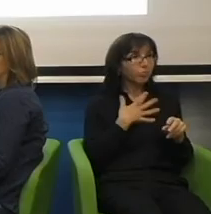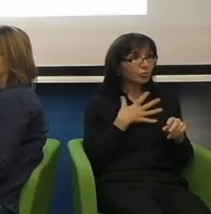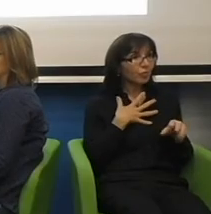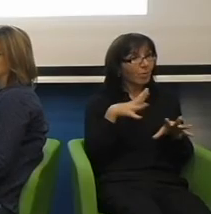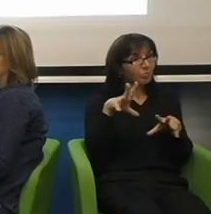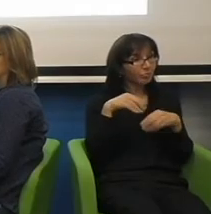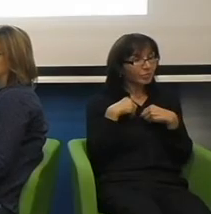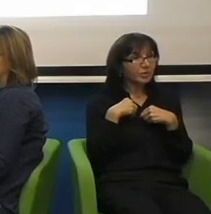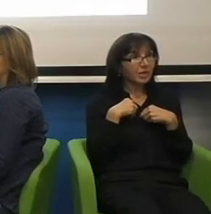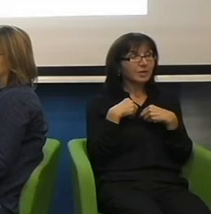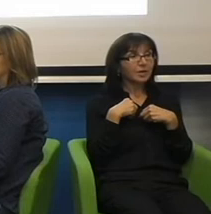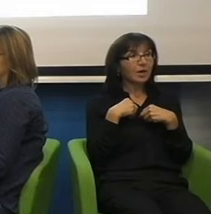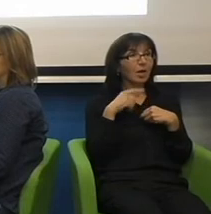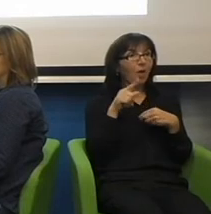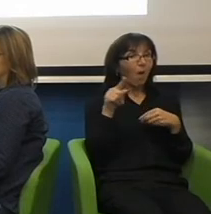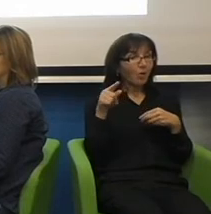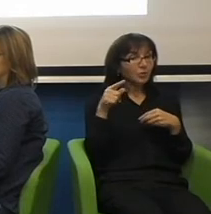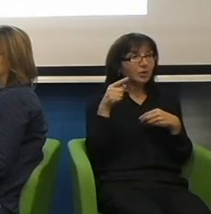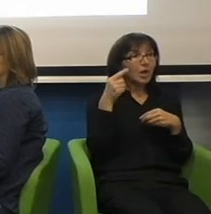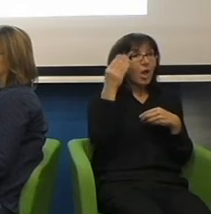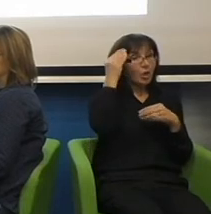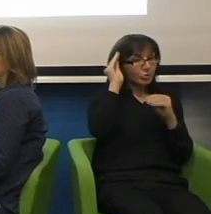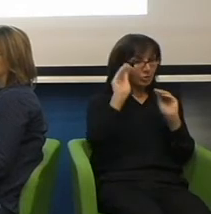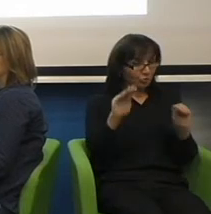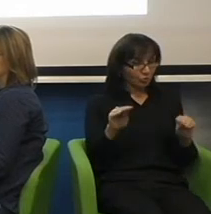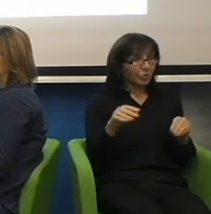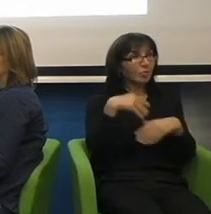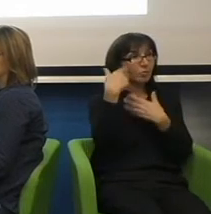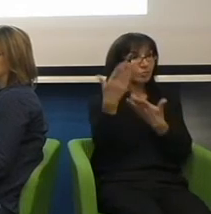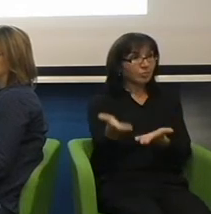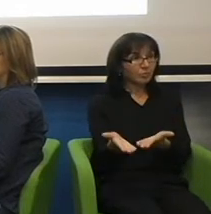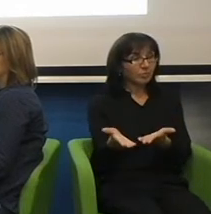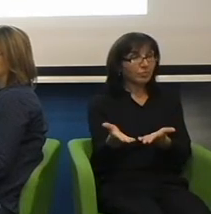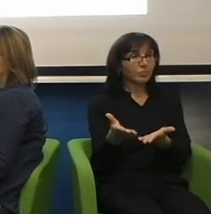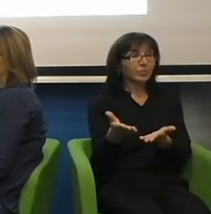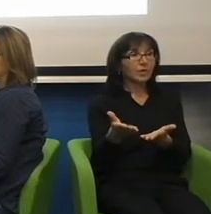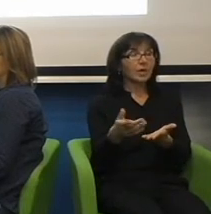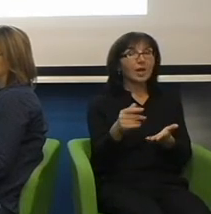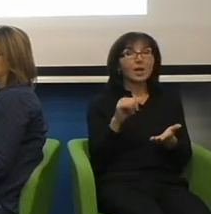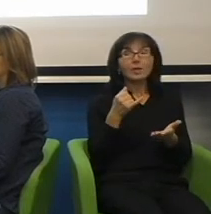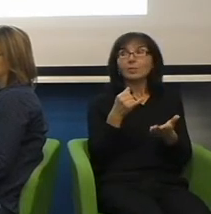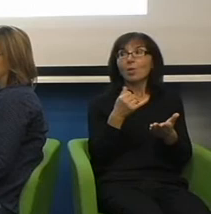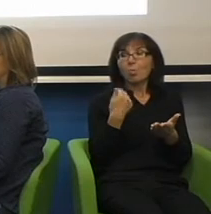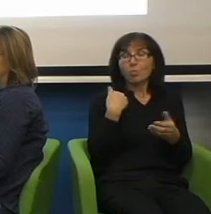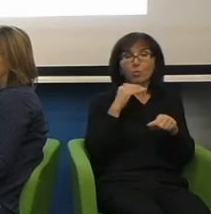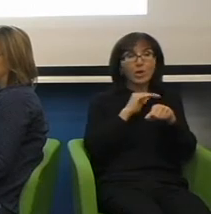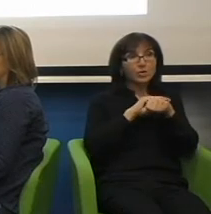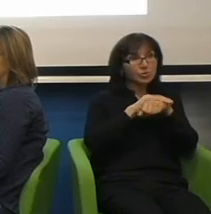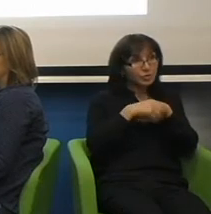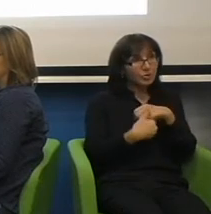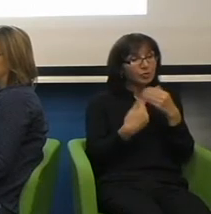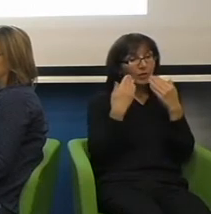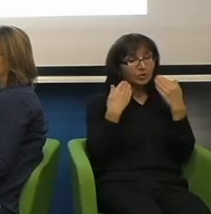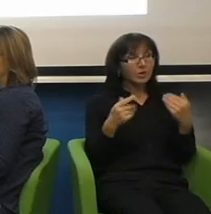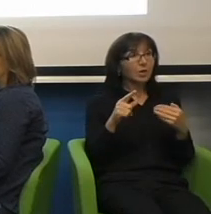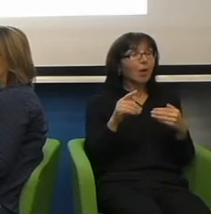poczuła przez nich, że oni szacunkiem ją obdarzyli i tak jak pan powiedział, no była szczęśliwa dzięki temu, miała